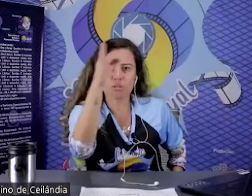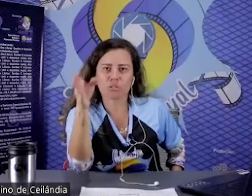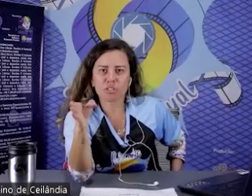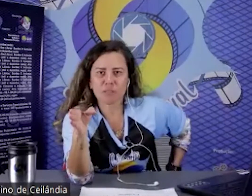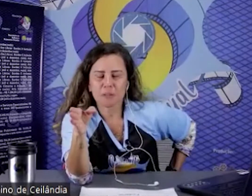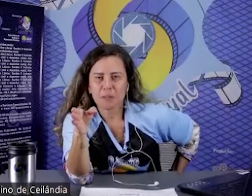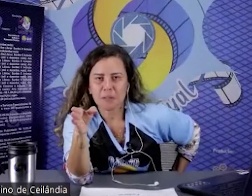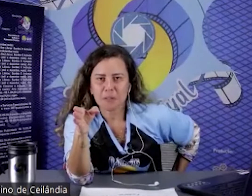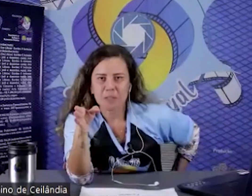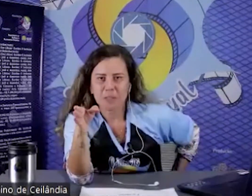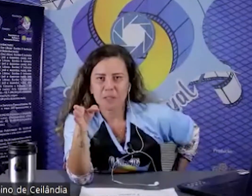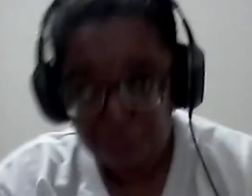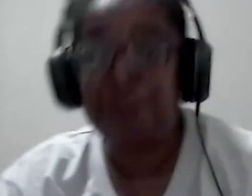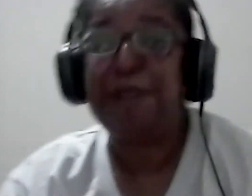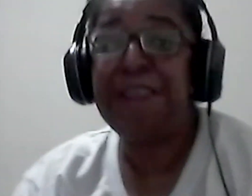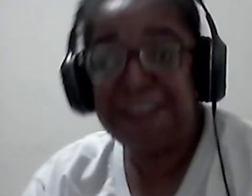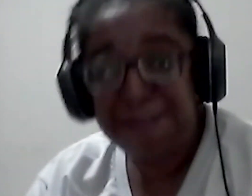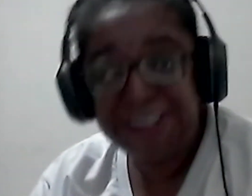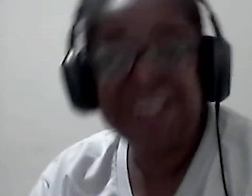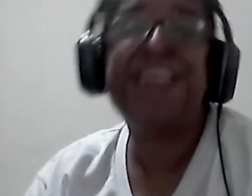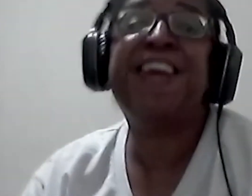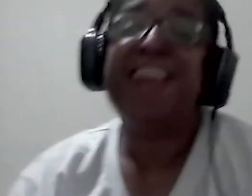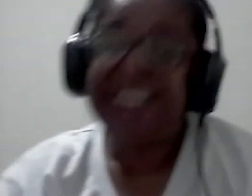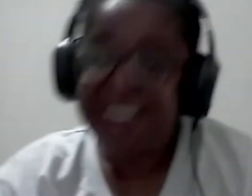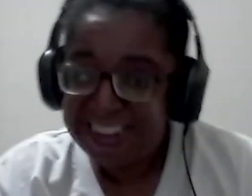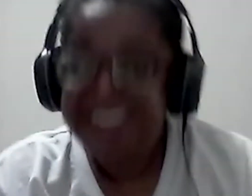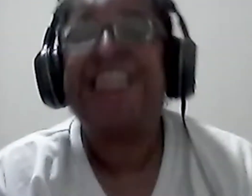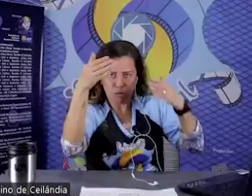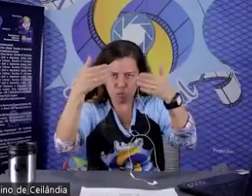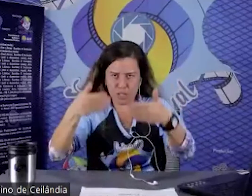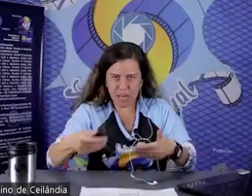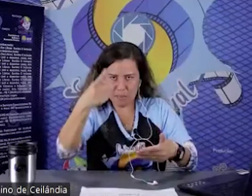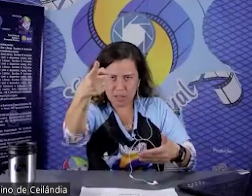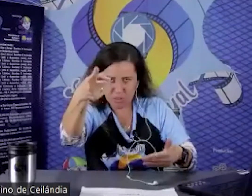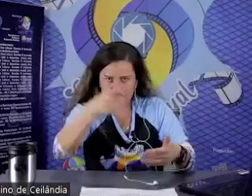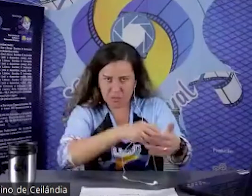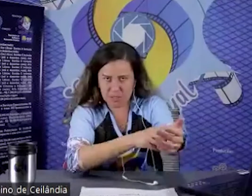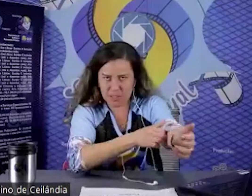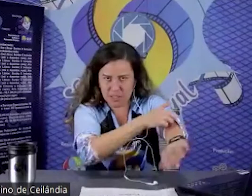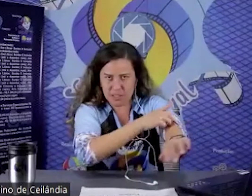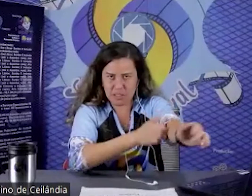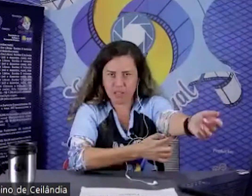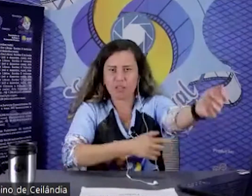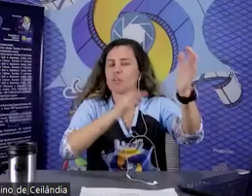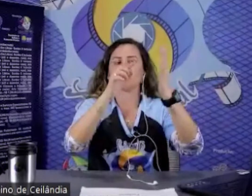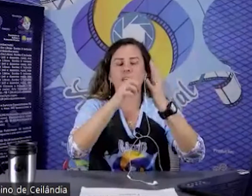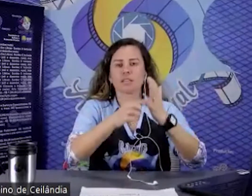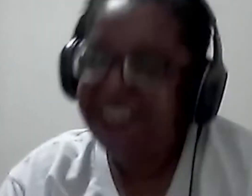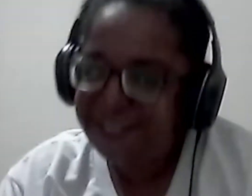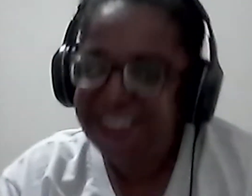instruí-los. isso, Porque era justamente. só ter uma pessoa para dizer, no treinamento, que é o que você fazia. O que que tem, o que que